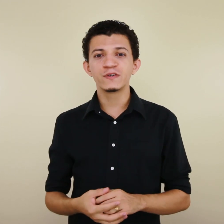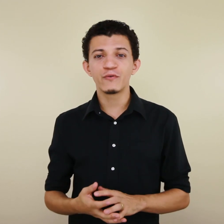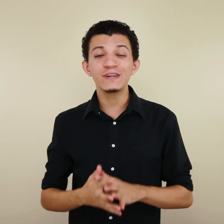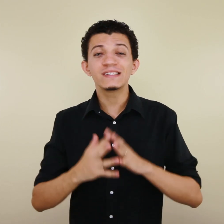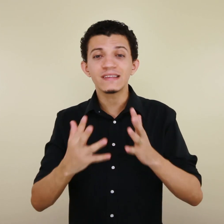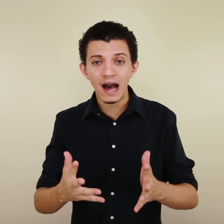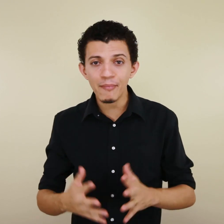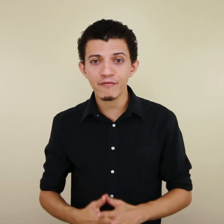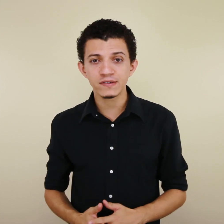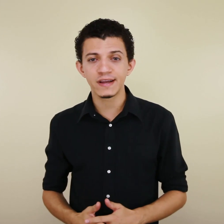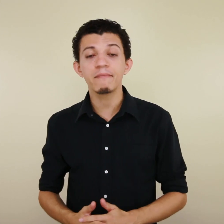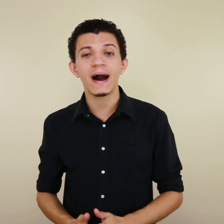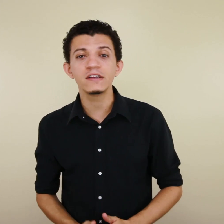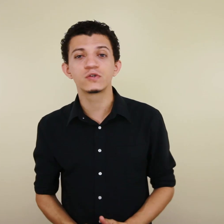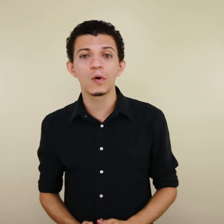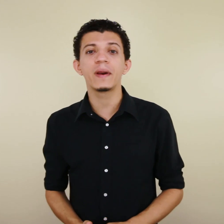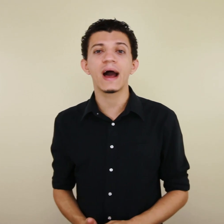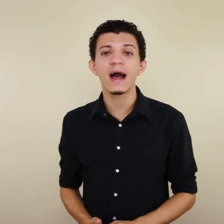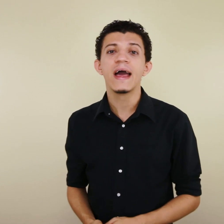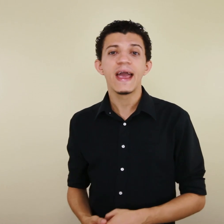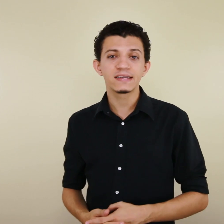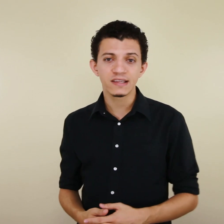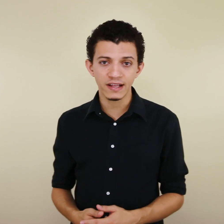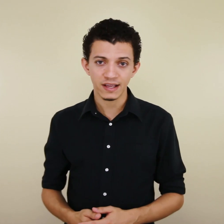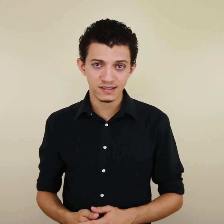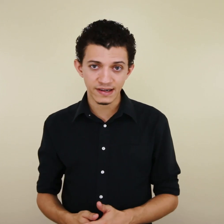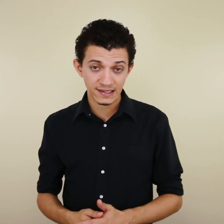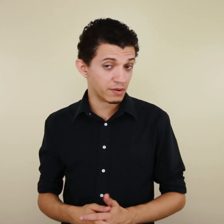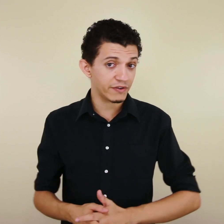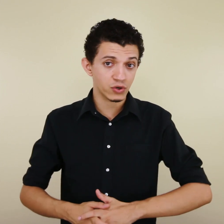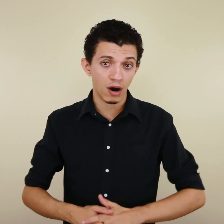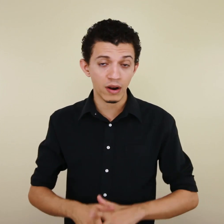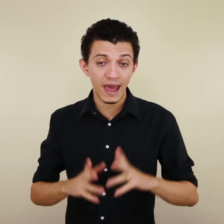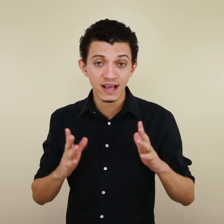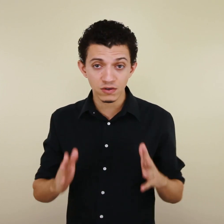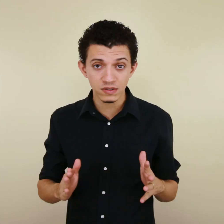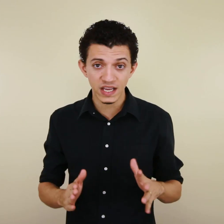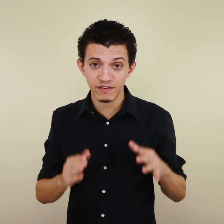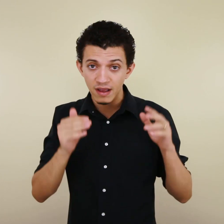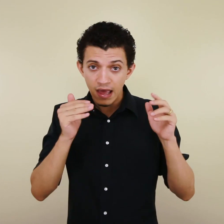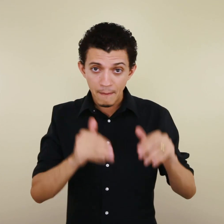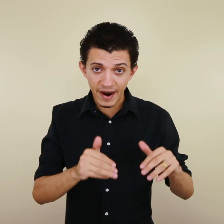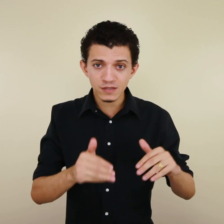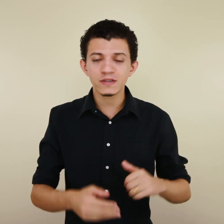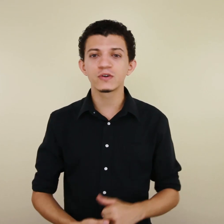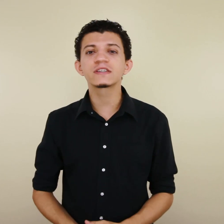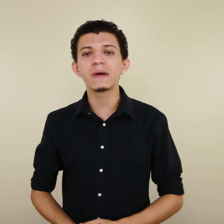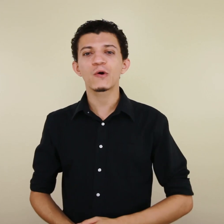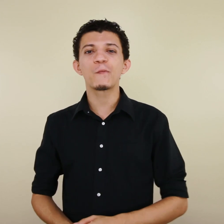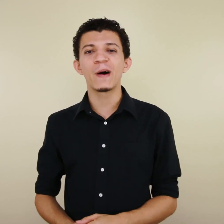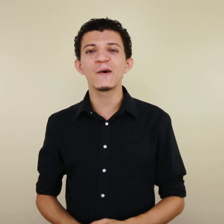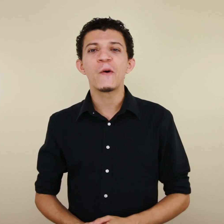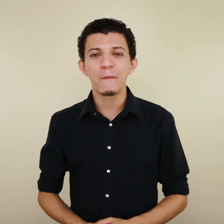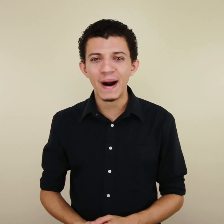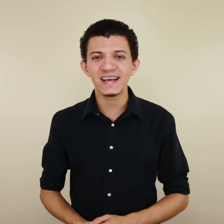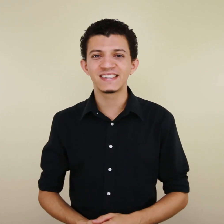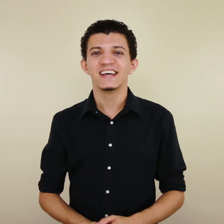eu vou ensinar para você mais sobre a escrita de sinais. É uma videoaula exclusiva para as pessoas que me acompanham mais